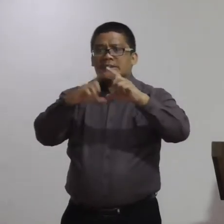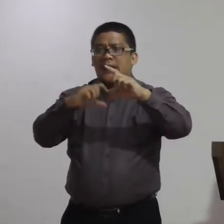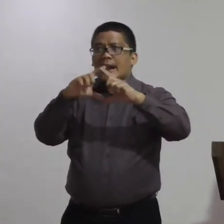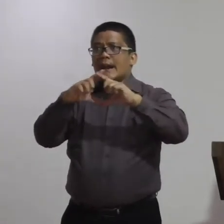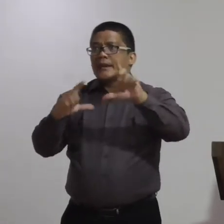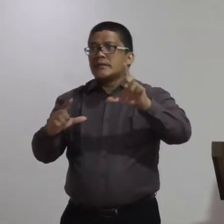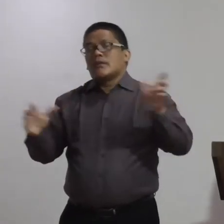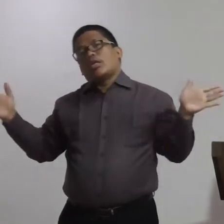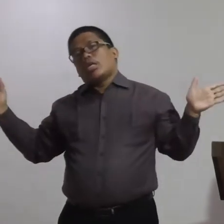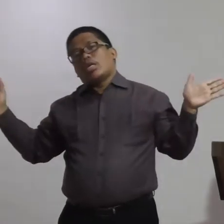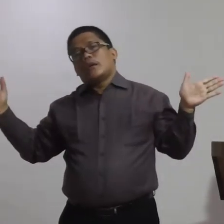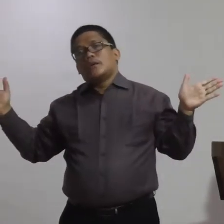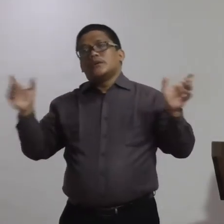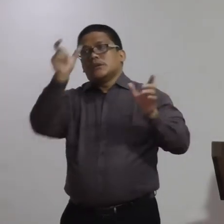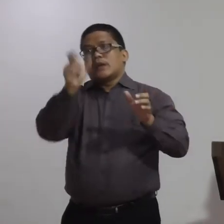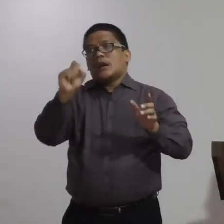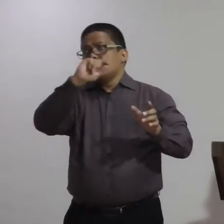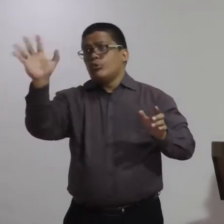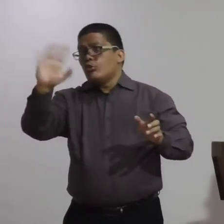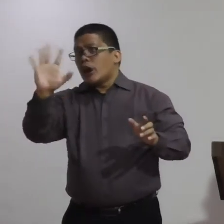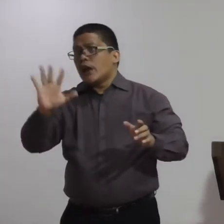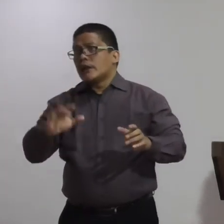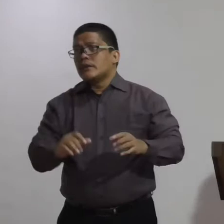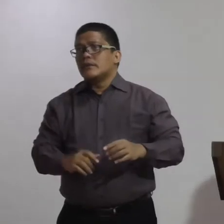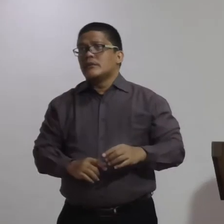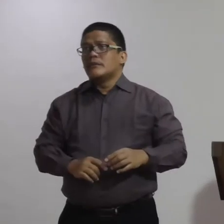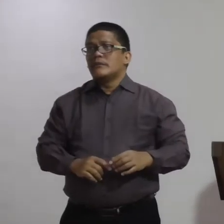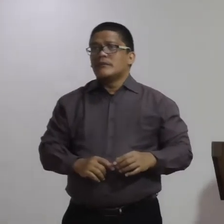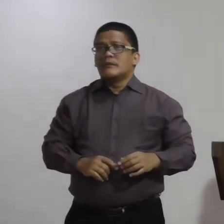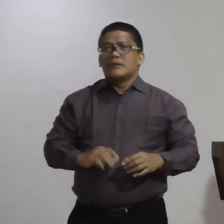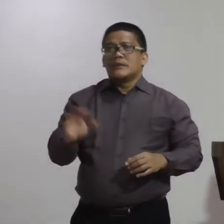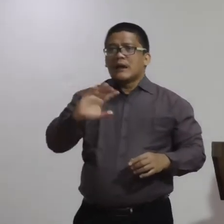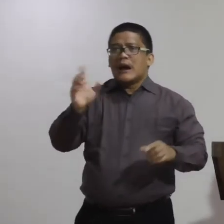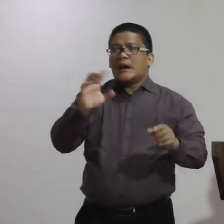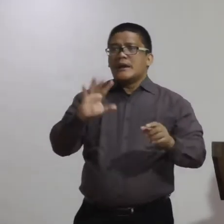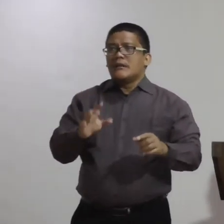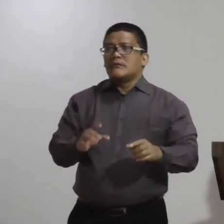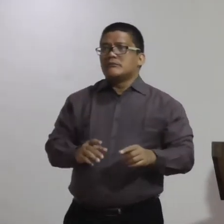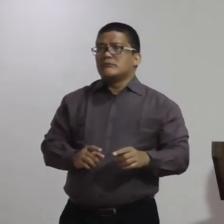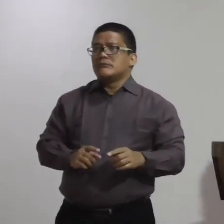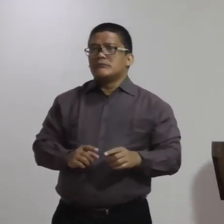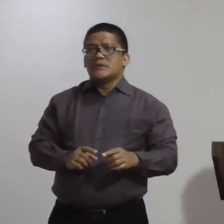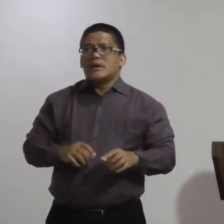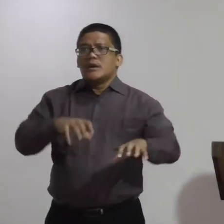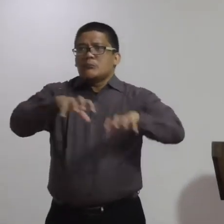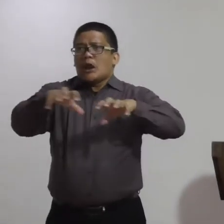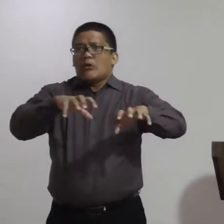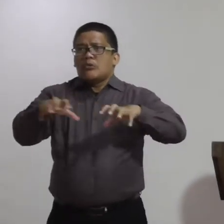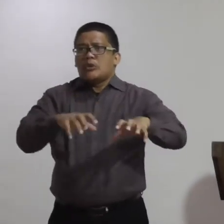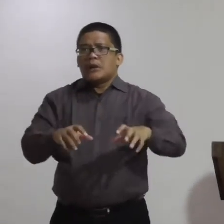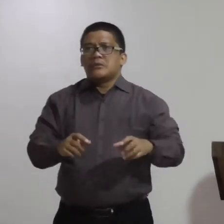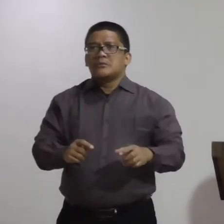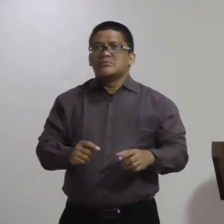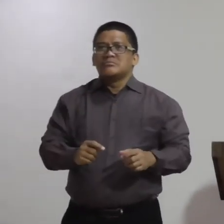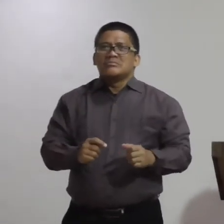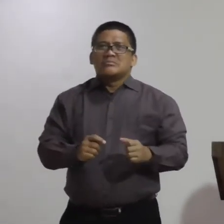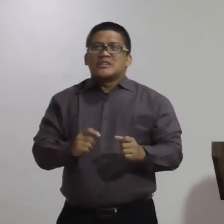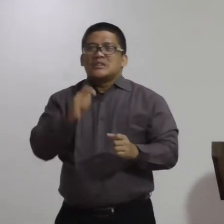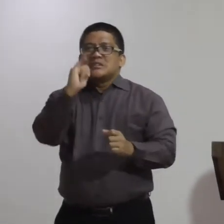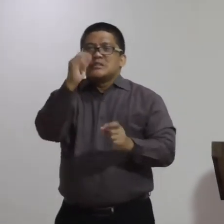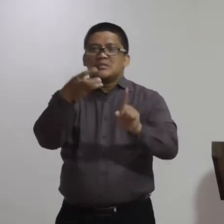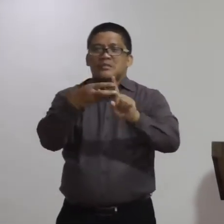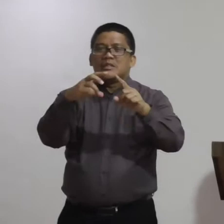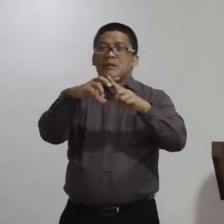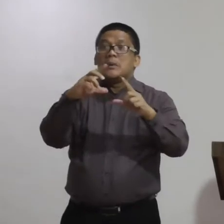ya, ya bukan tindakan yang salah, bukan tindakan tiba-tiba, tapi dalam